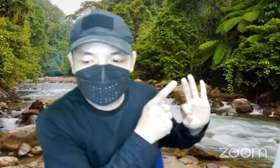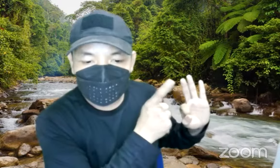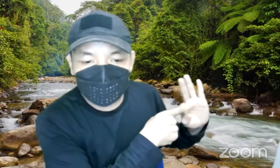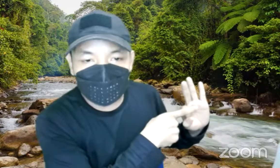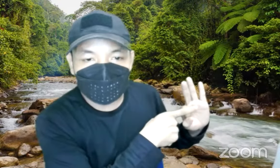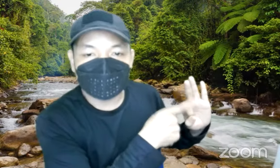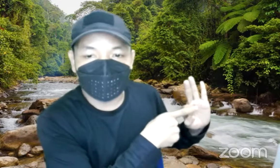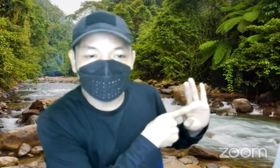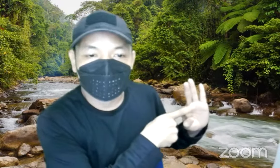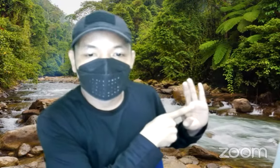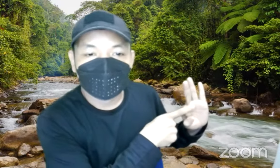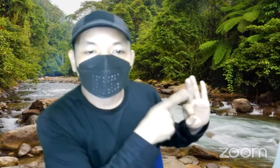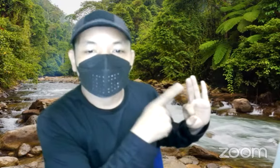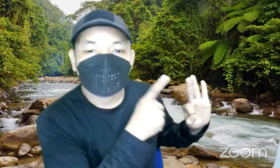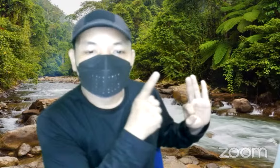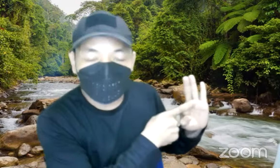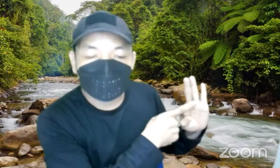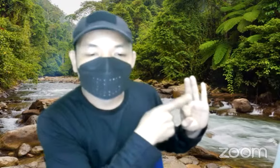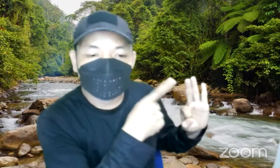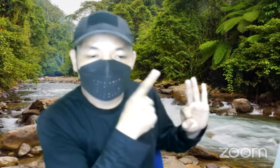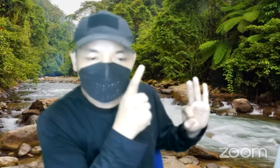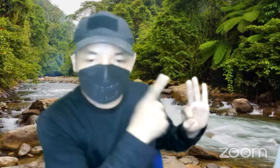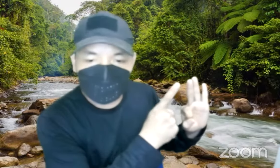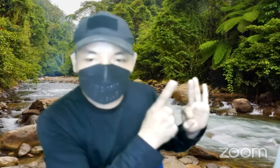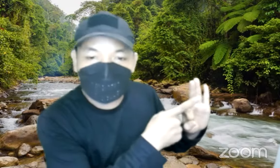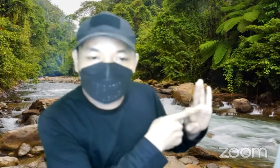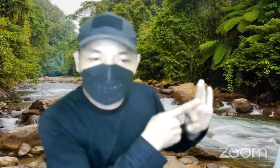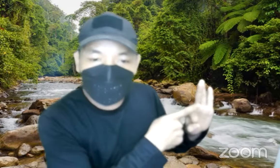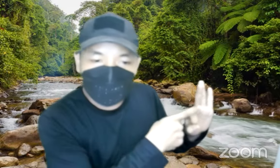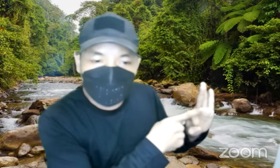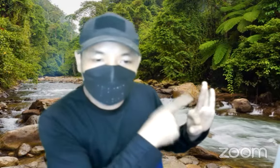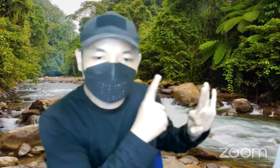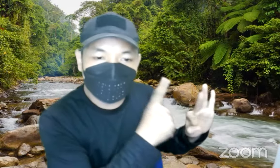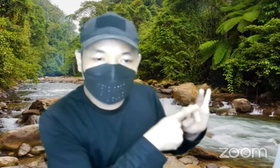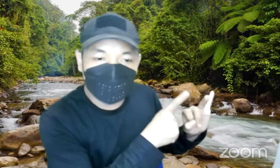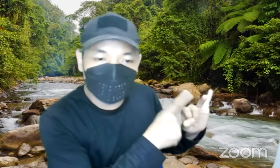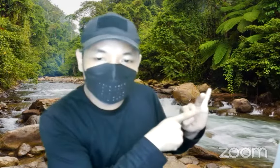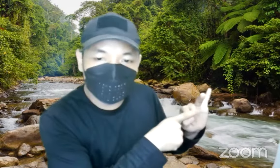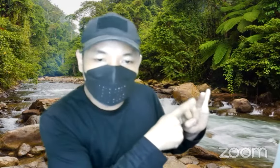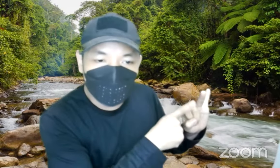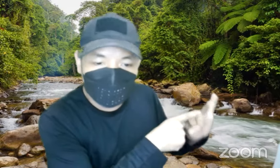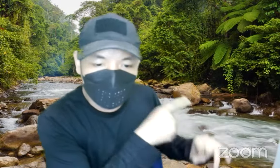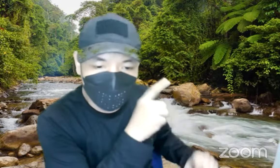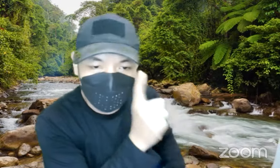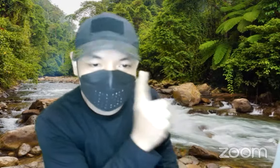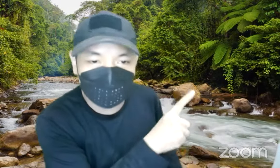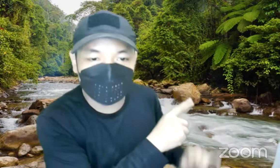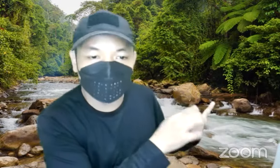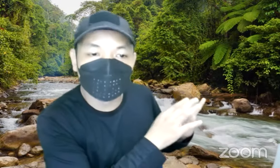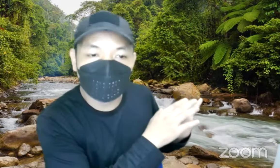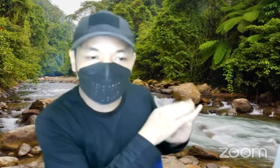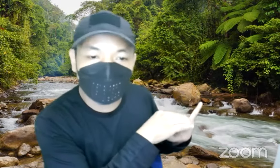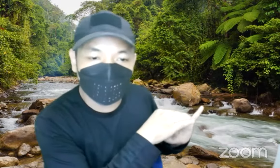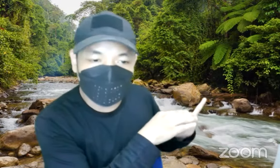ဆိုတာစစ်ပြီးတော့နော်တက်ဆိုင်တဲ့နိုင်ငံတွေကလက်နက်ခဲယံဘသူရောင်းပါတယ်ဆိုတာကိုဖော်ထုတ်ခံထိဖို့အလားအလာမကြားခ